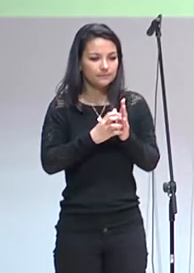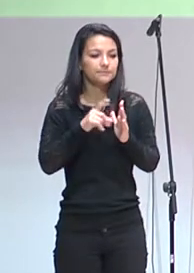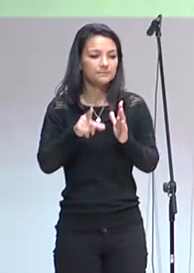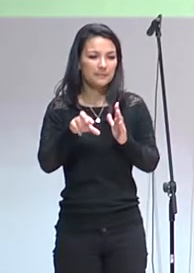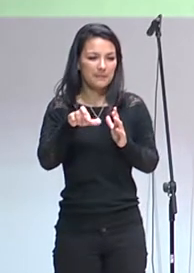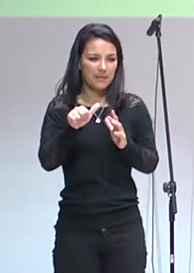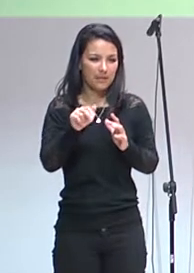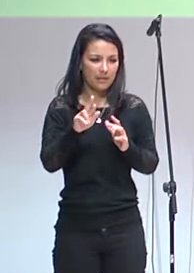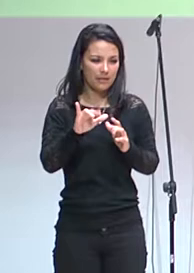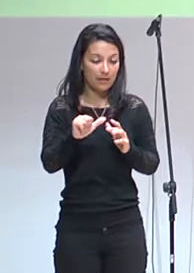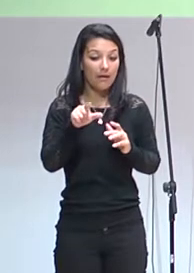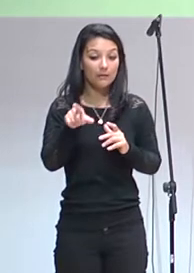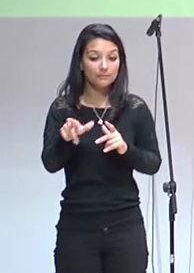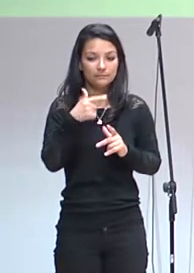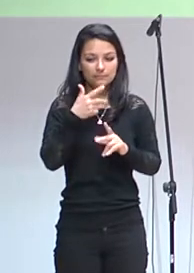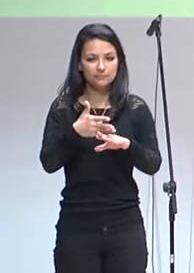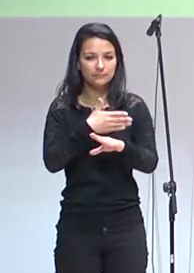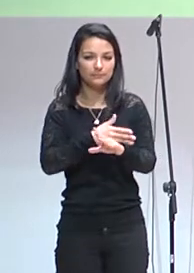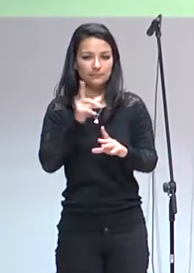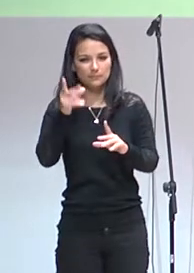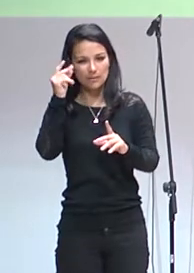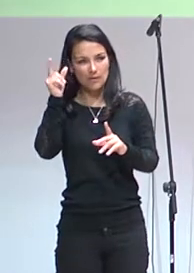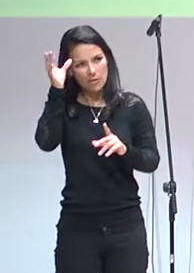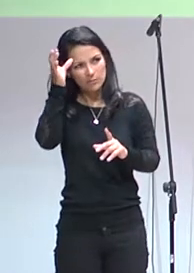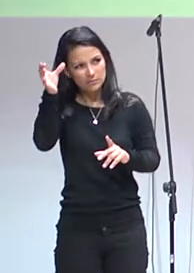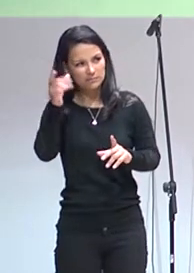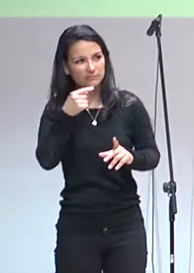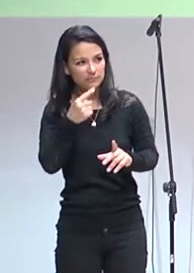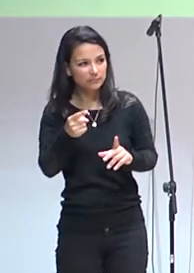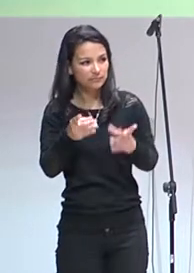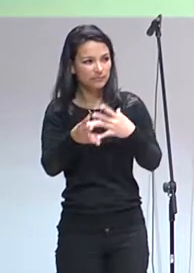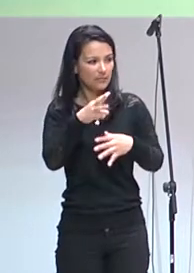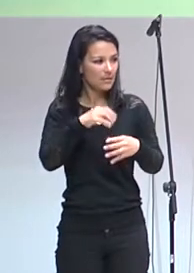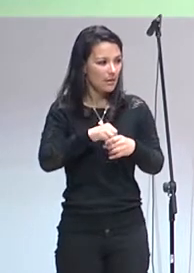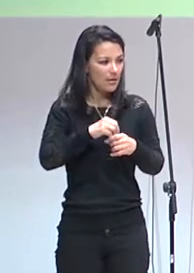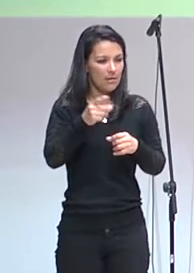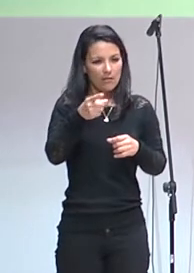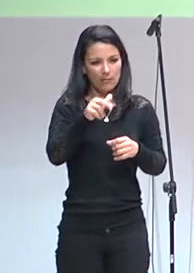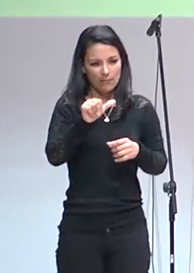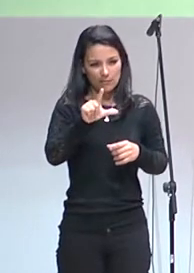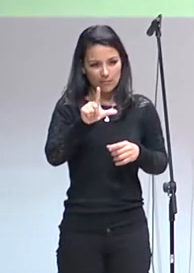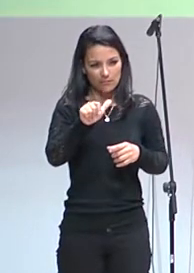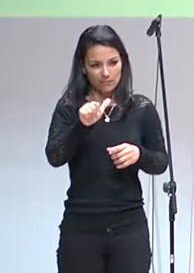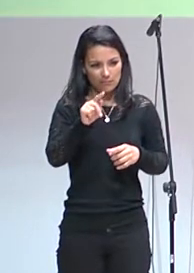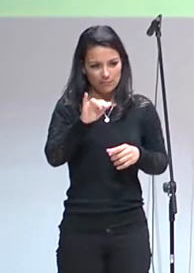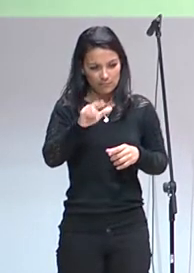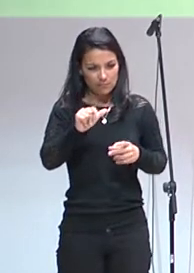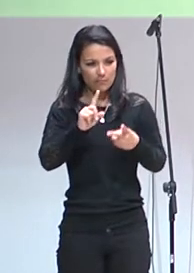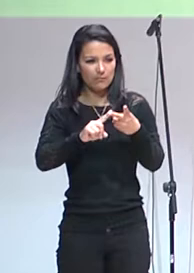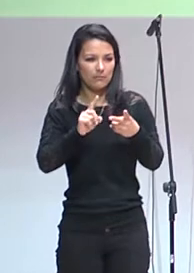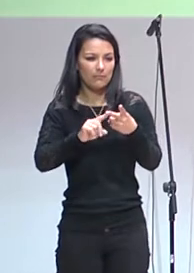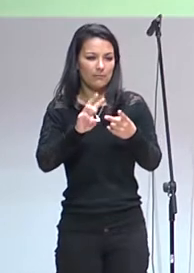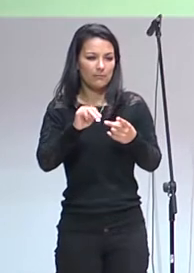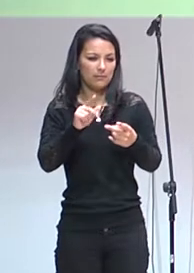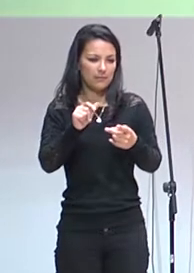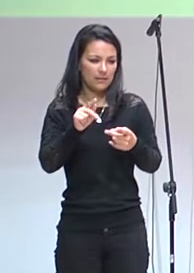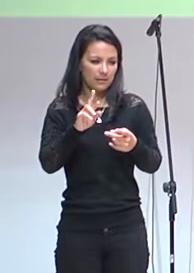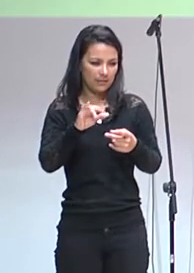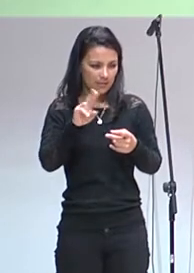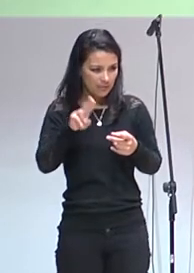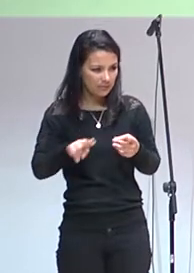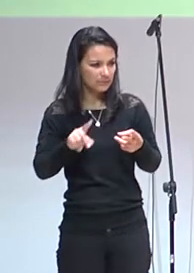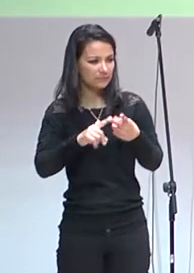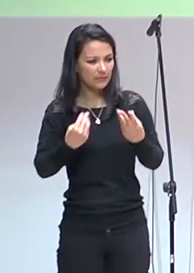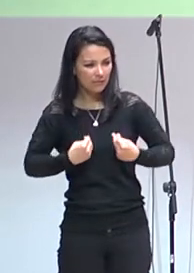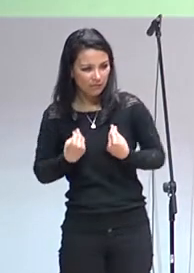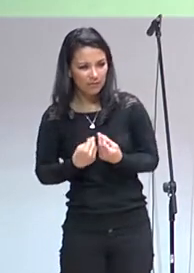nos da también otra serie de términos, ¿no? Como la galaxia, la matriz, la vida, la naturaleza y la paz, ¿no? Que es lo que